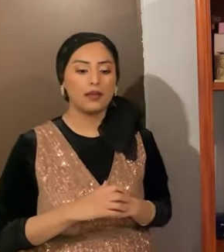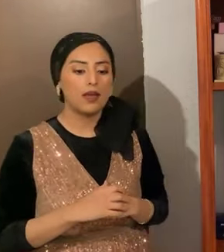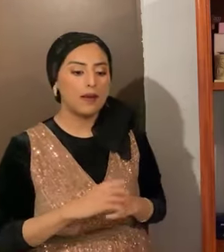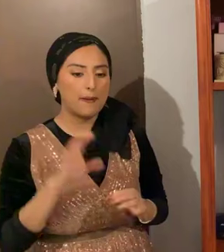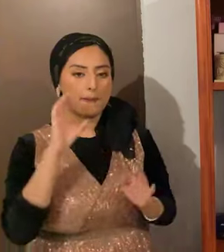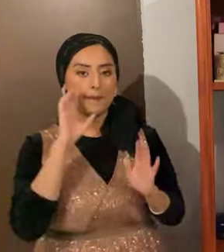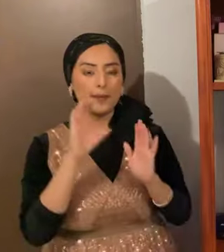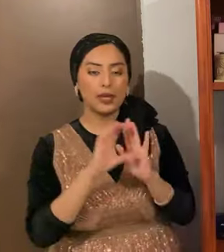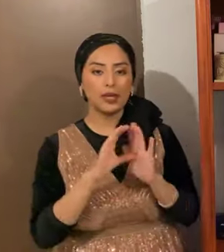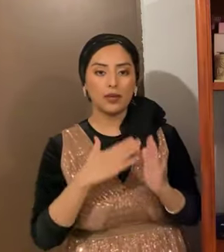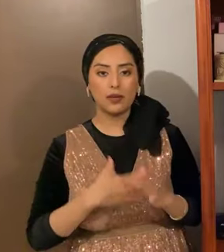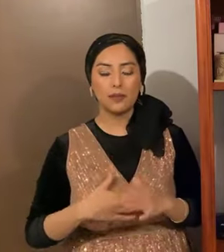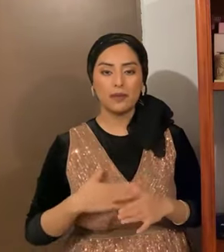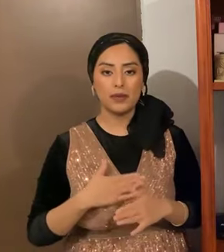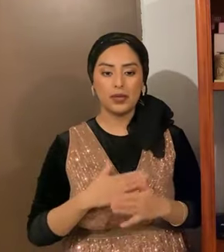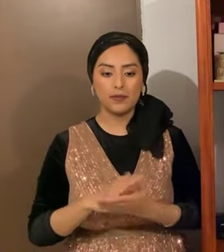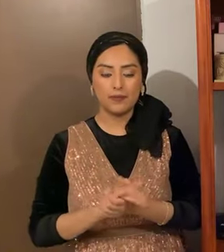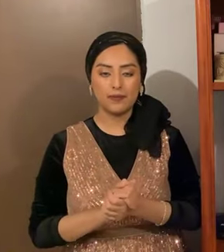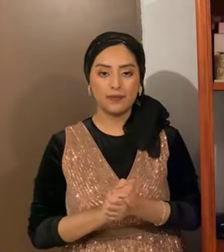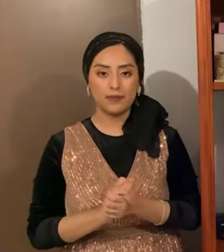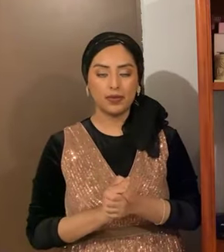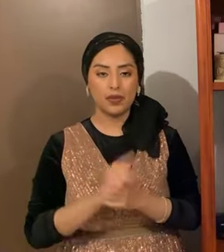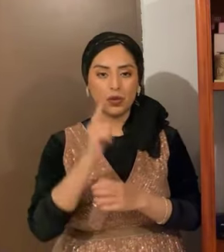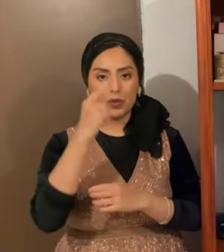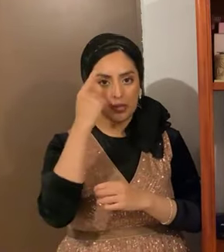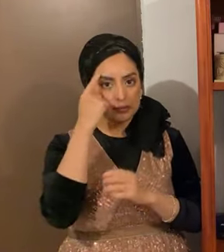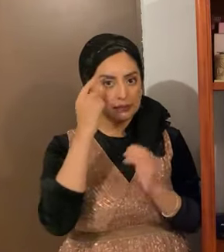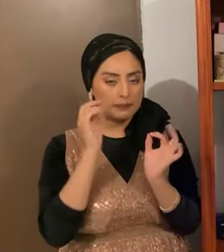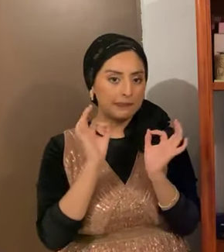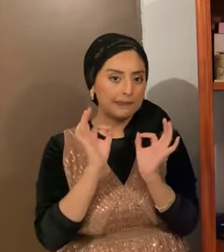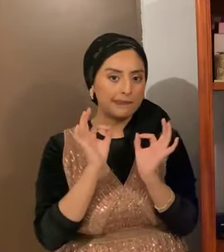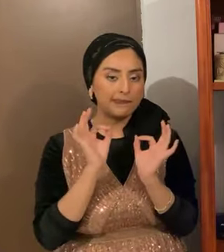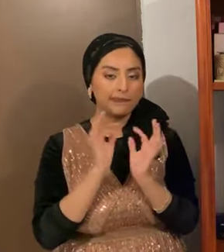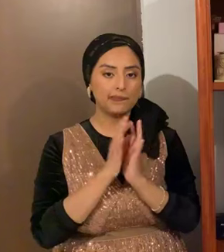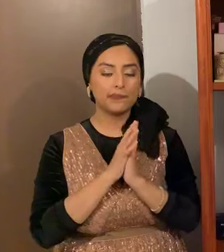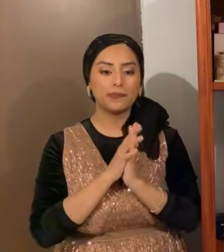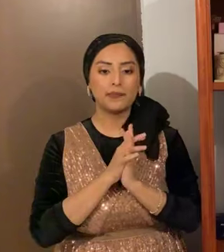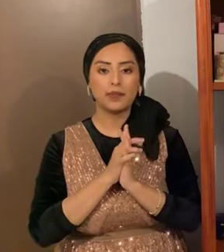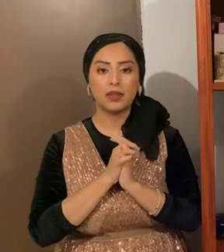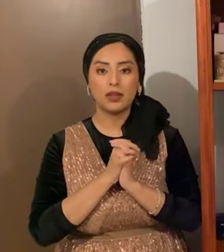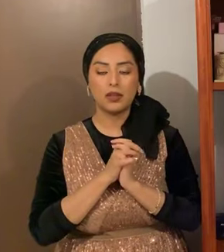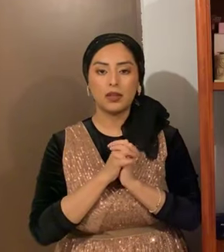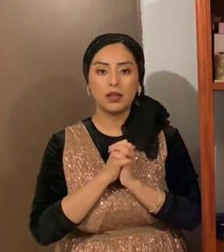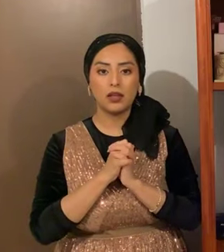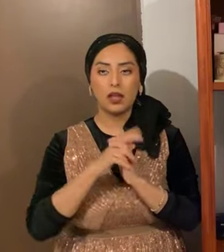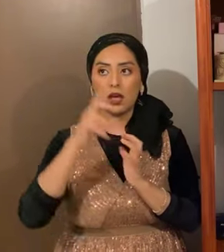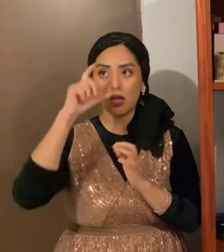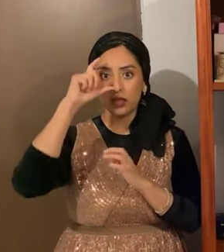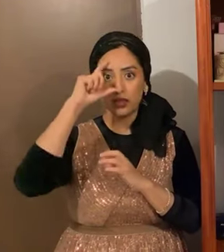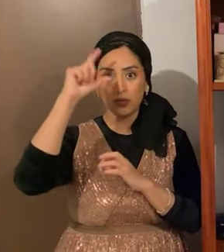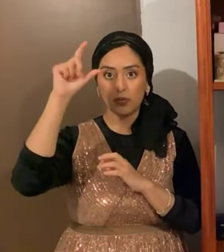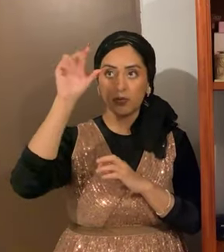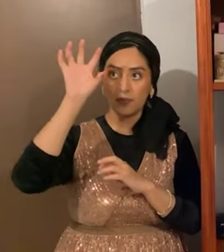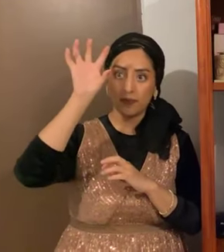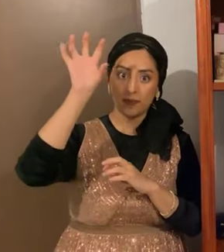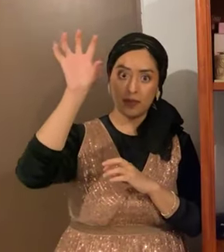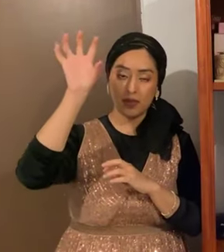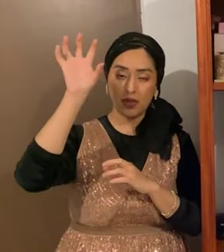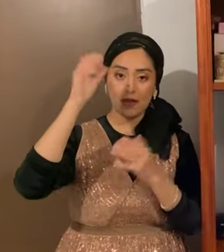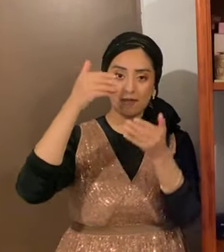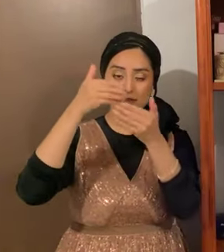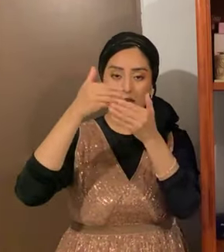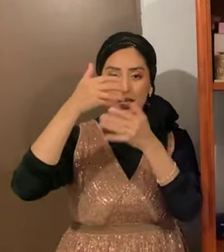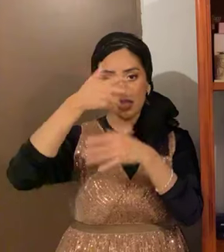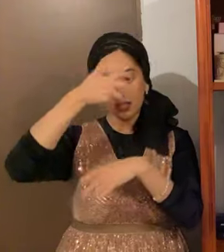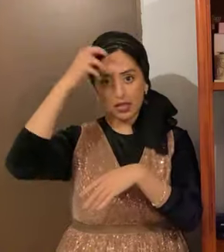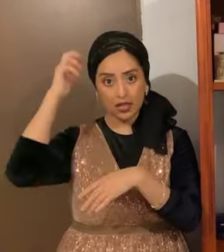Tómenle una fotografía, por favor. Ahora, ¿tú crees que sea casualidad que esté la luna en el león,